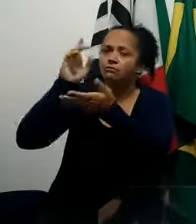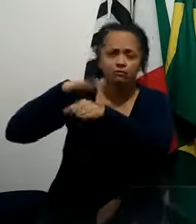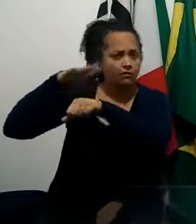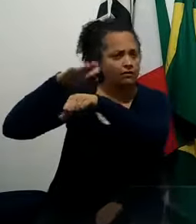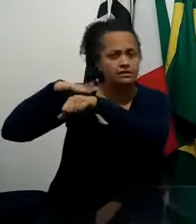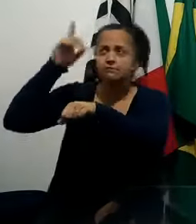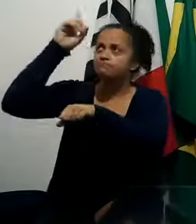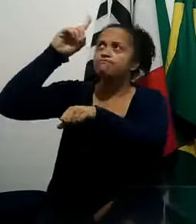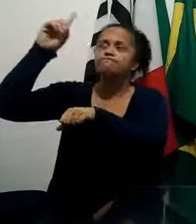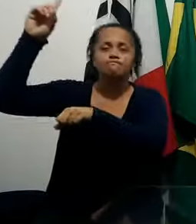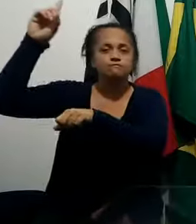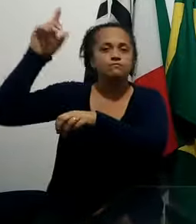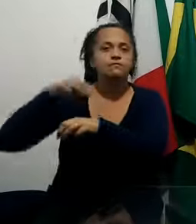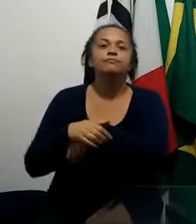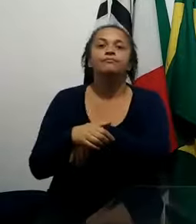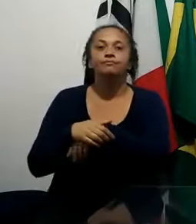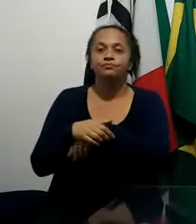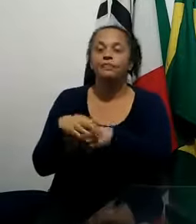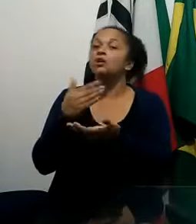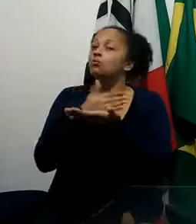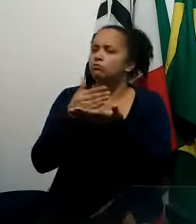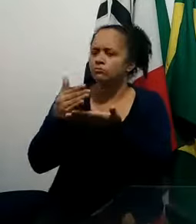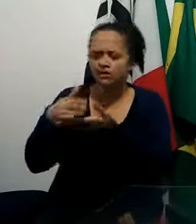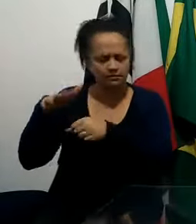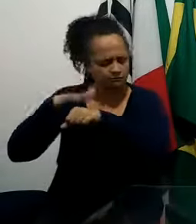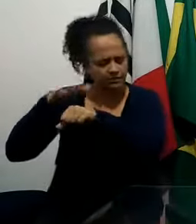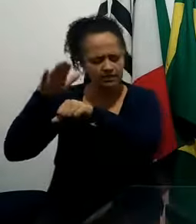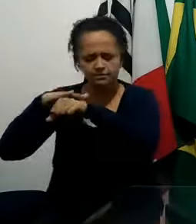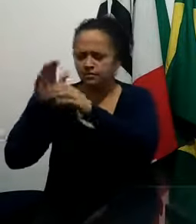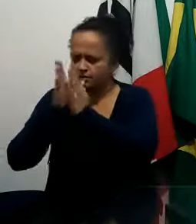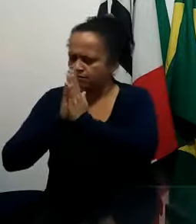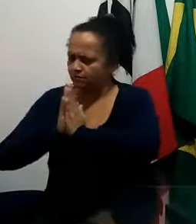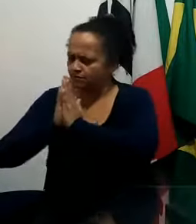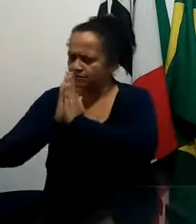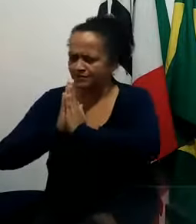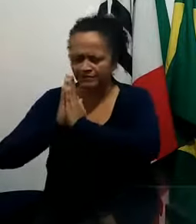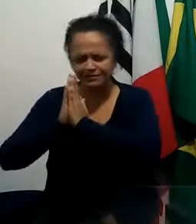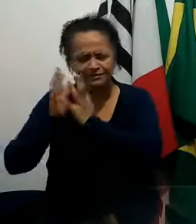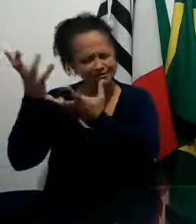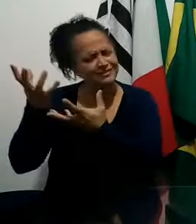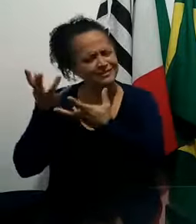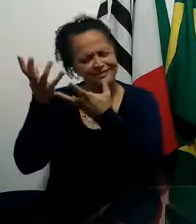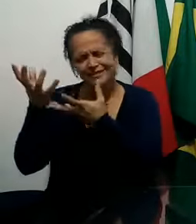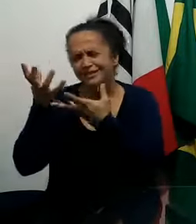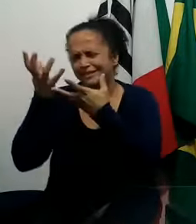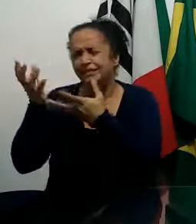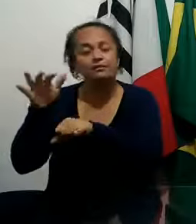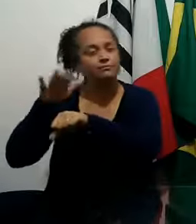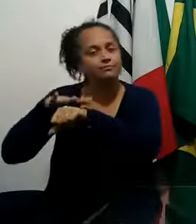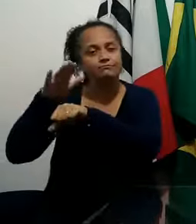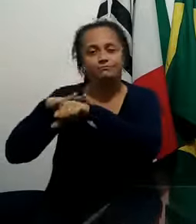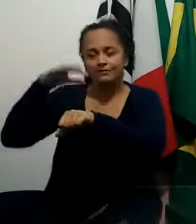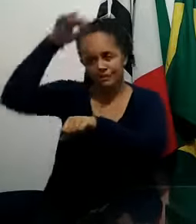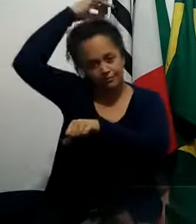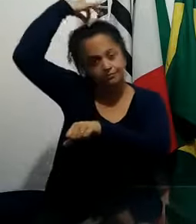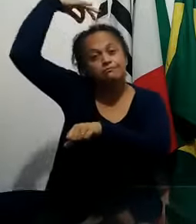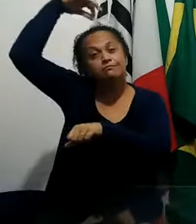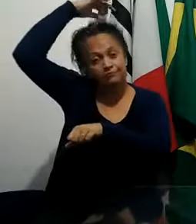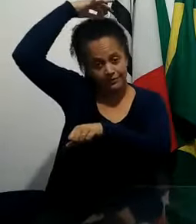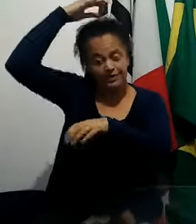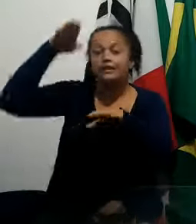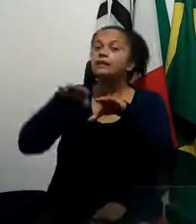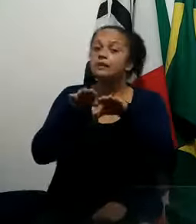espiritual, né? Começar a dedicar mais tempo em oração, buscar ajuda do Espírito Santo e das lideranças,